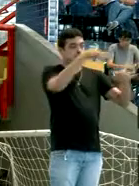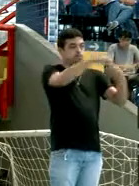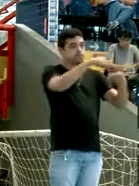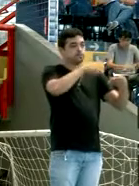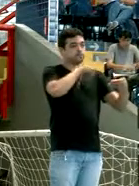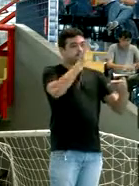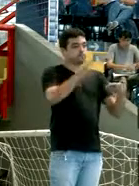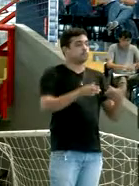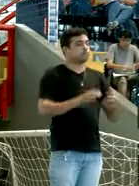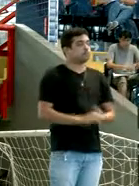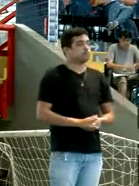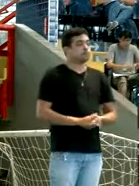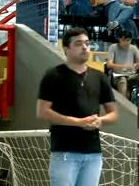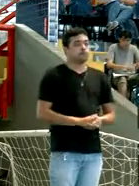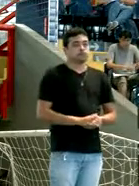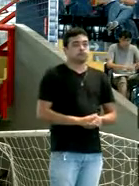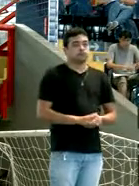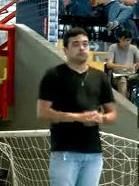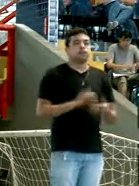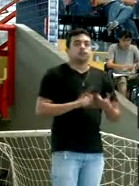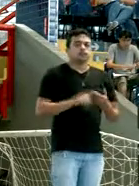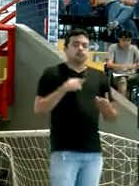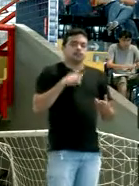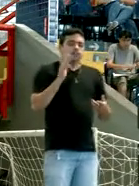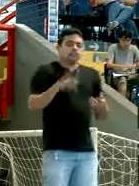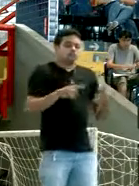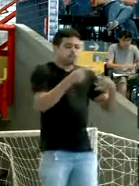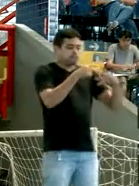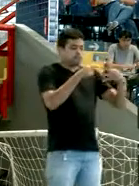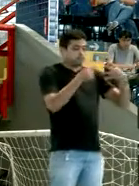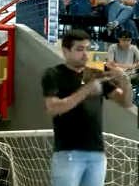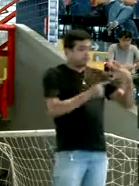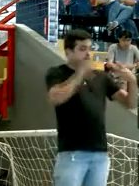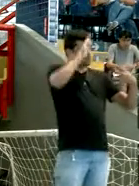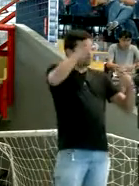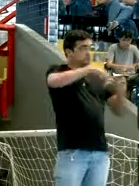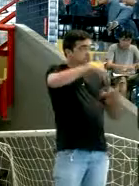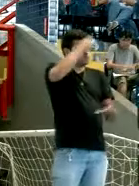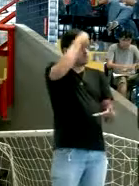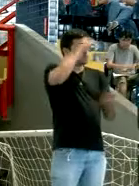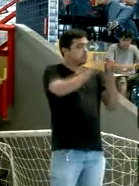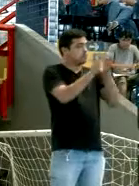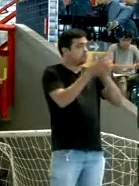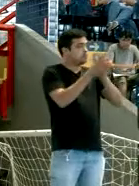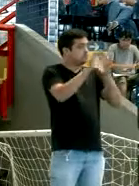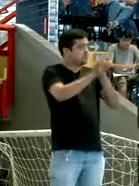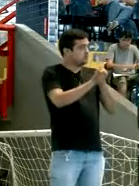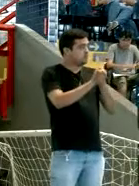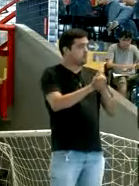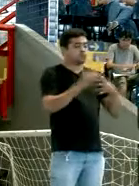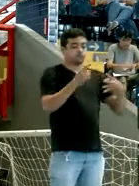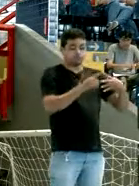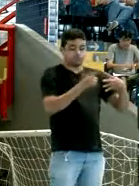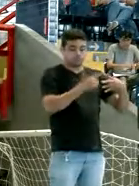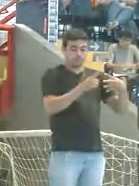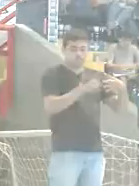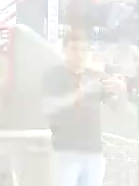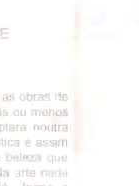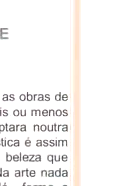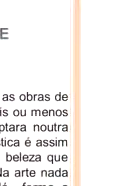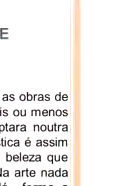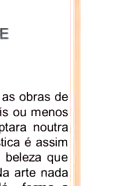tá? Teoria sobre a arte. Eu listei aqui as 4 principais teorias sobre a arte. A primeira delas, a arte como